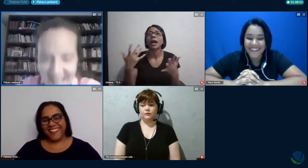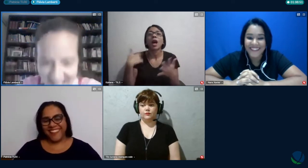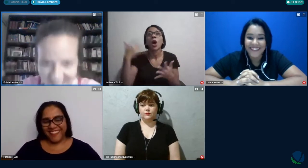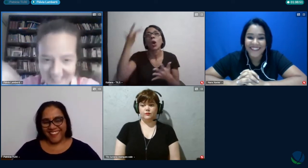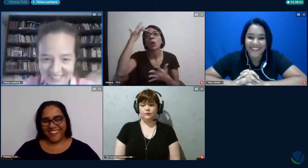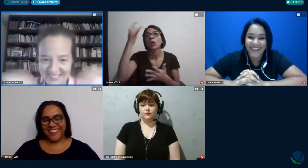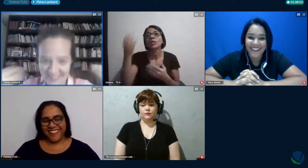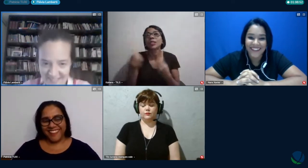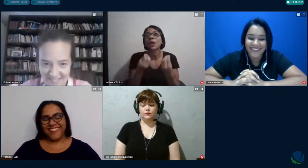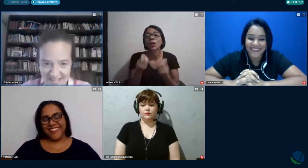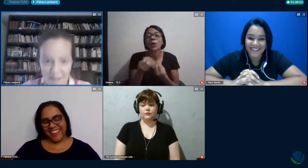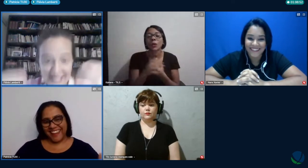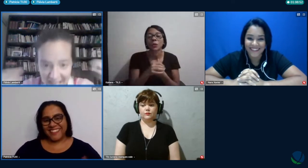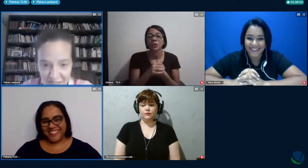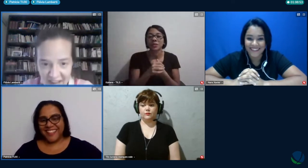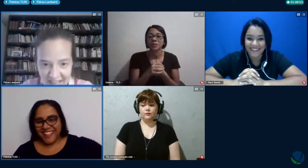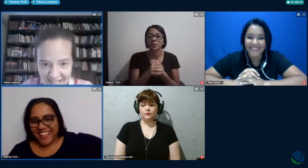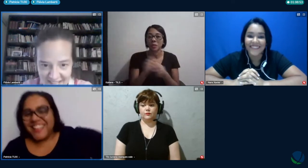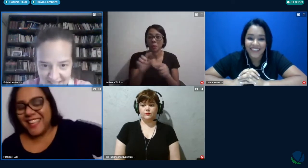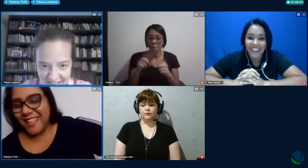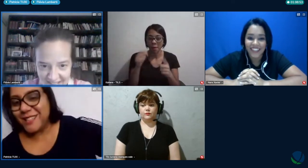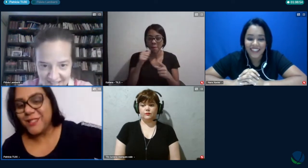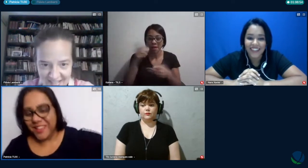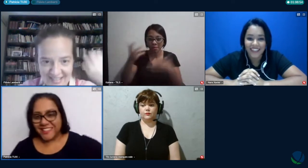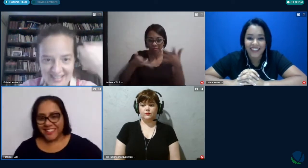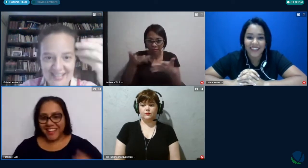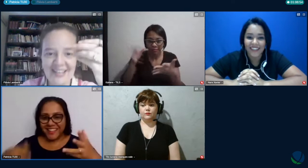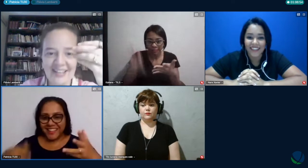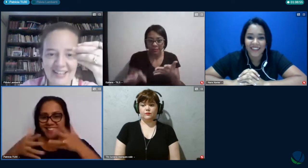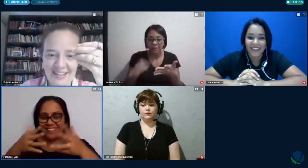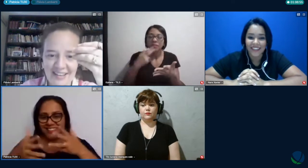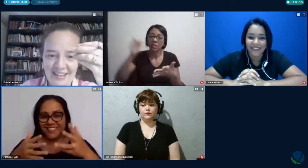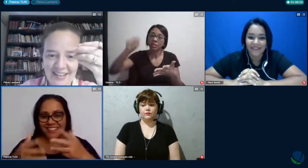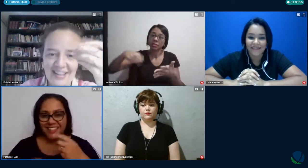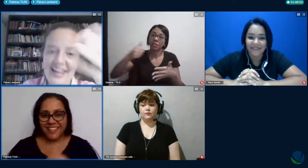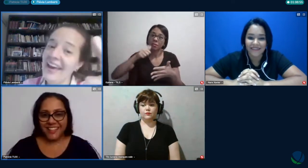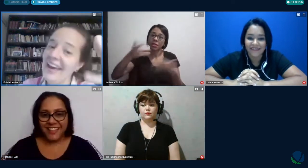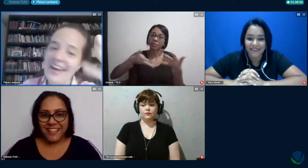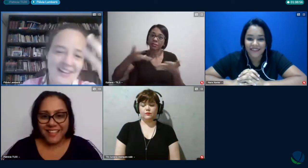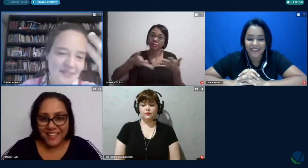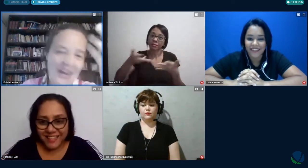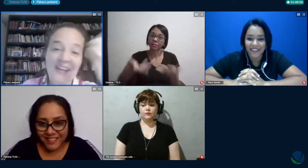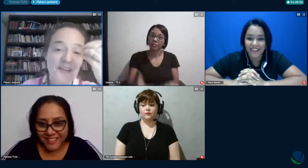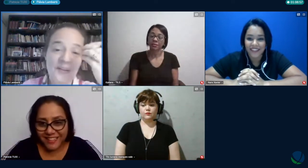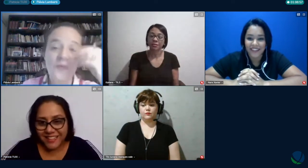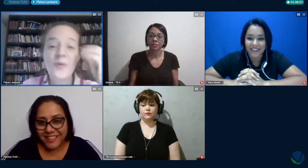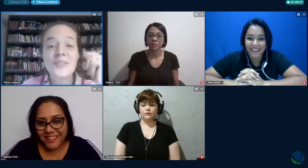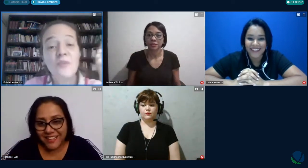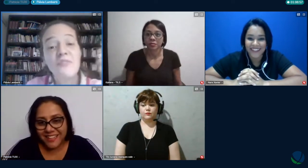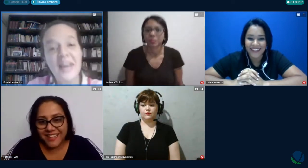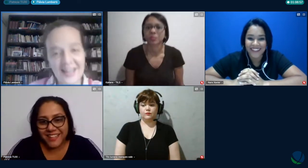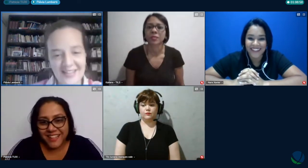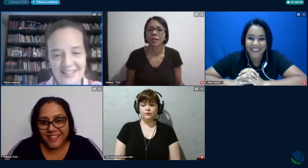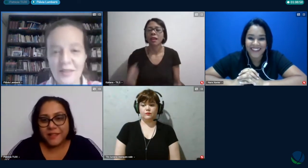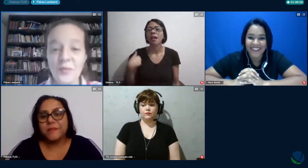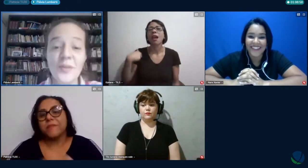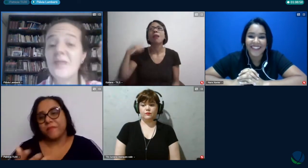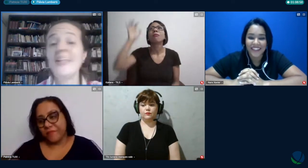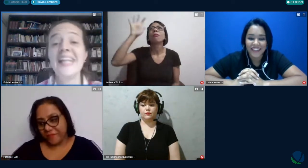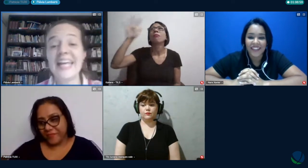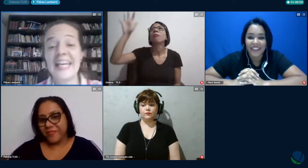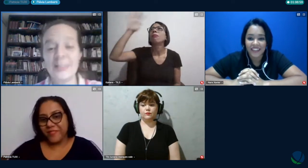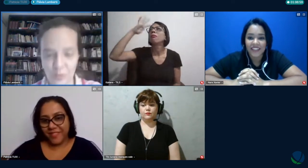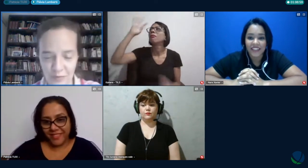é, mas ela faz. Isso, ela sinaliza. É que eu não consigo ver, não